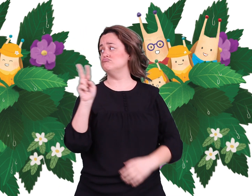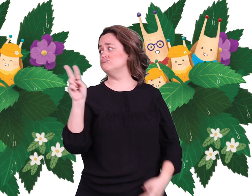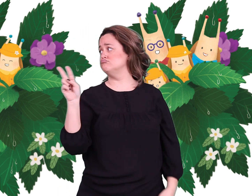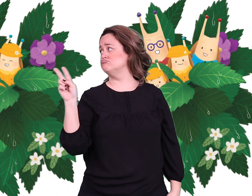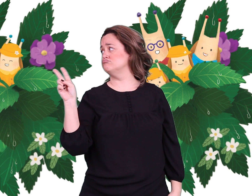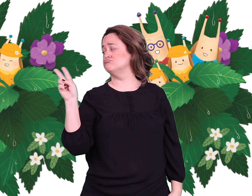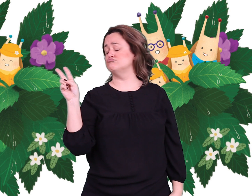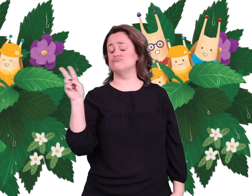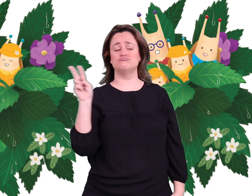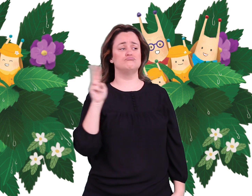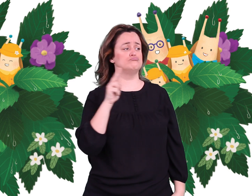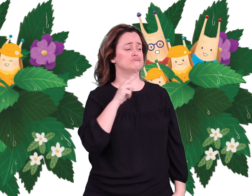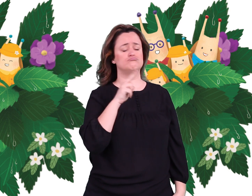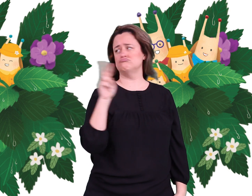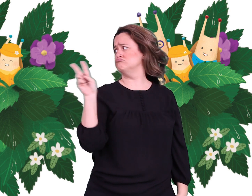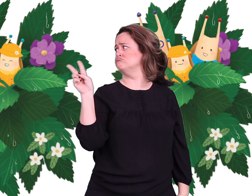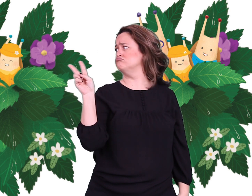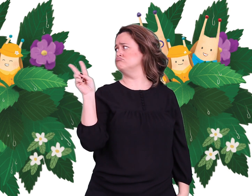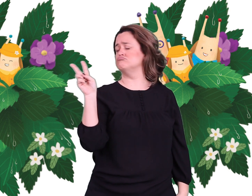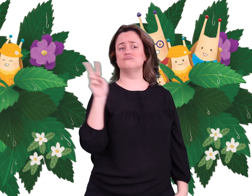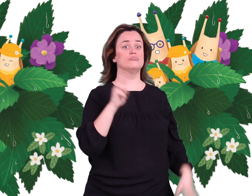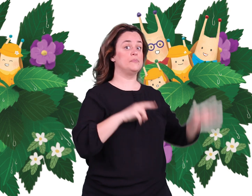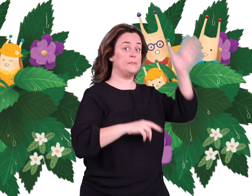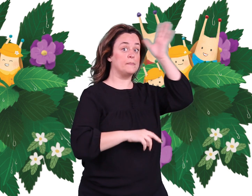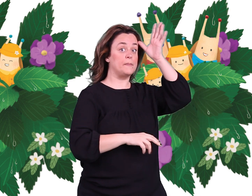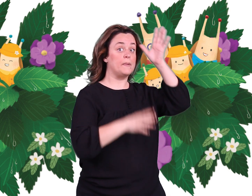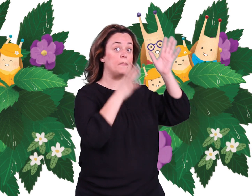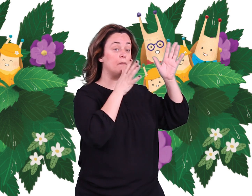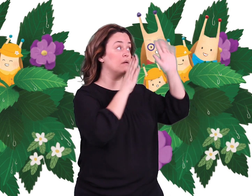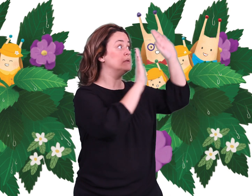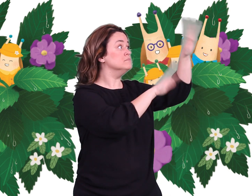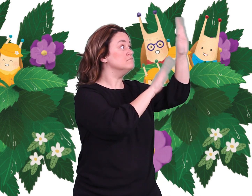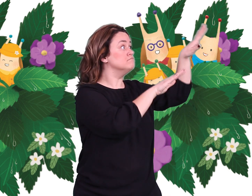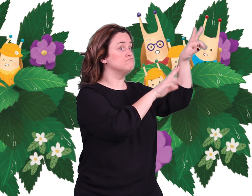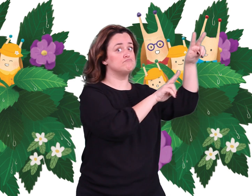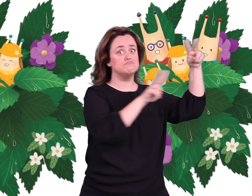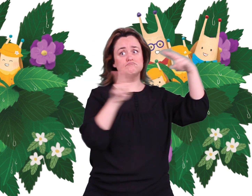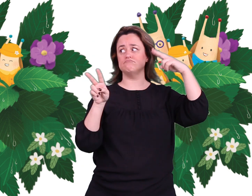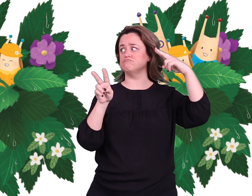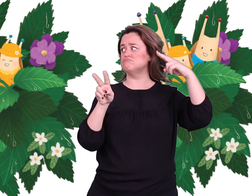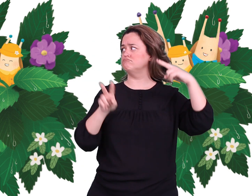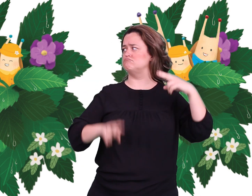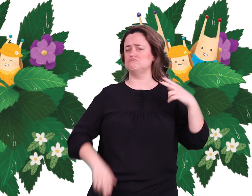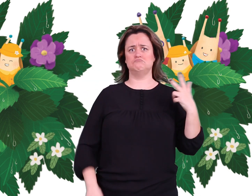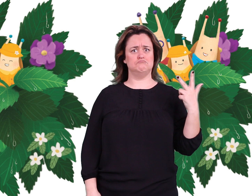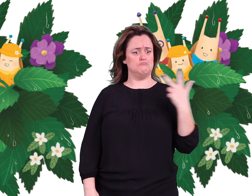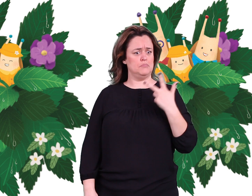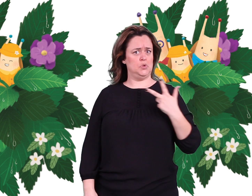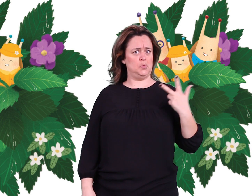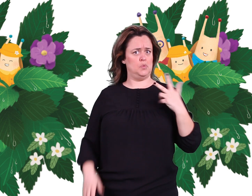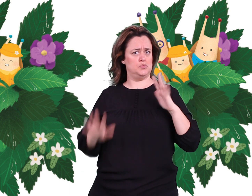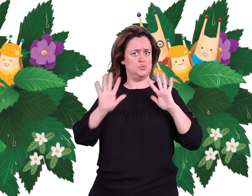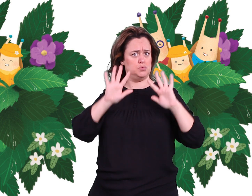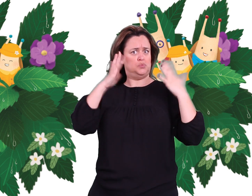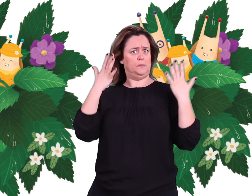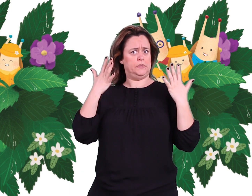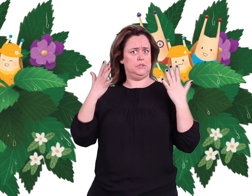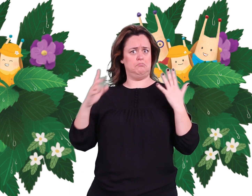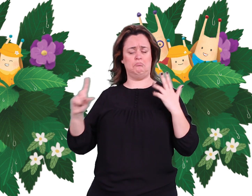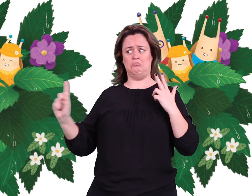Hein? Oh, papa et maman sont avisés. Regardez! Les trois sont très